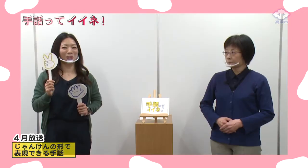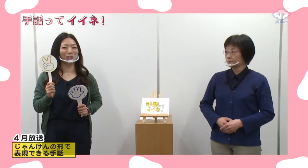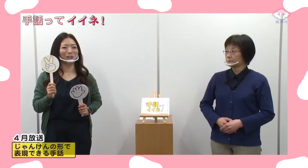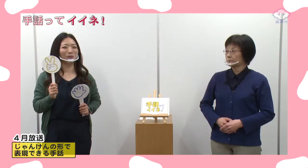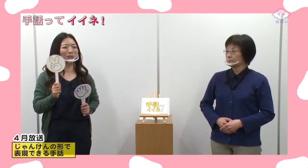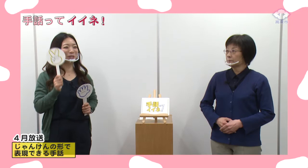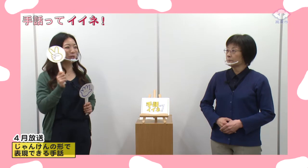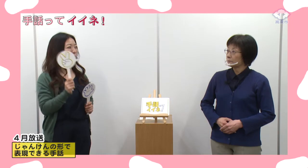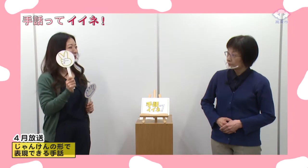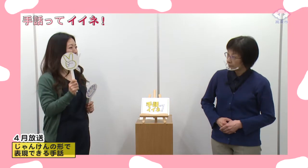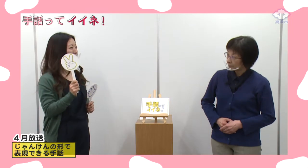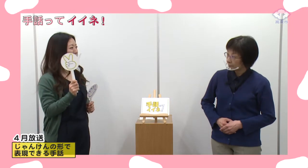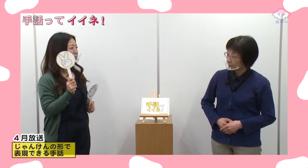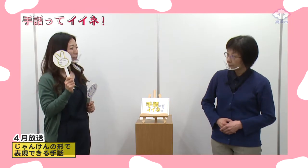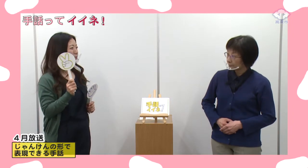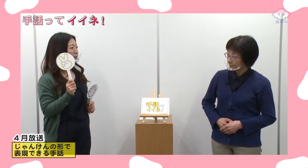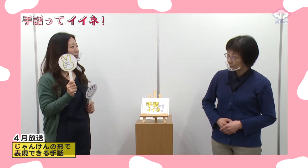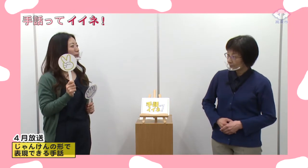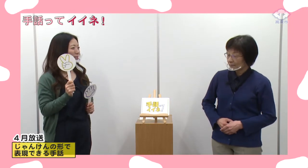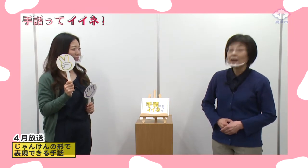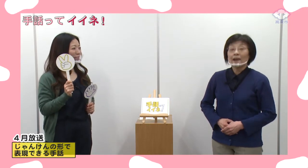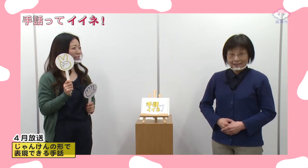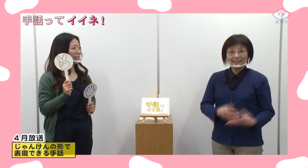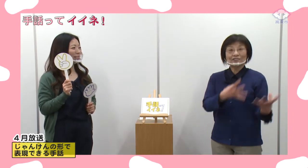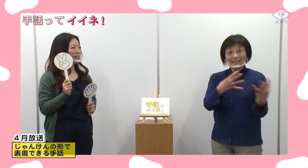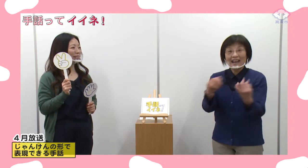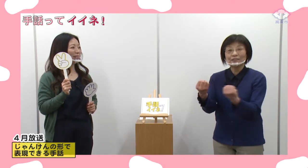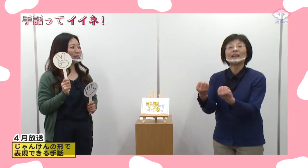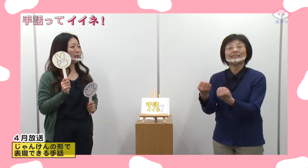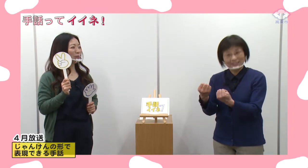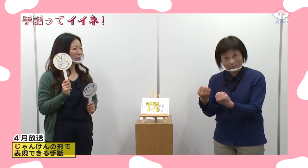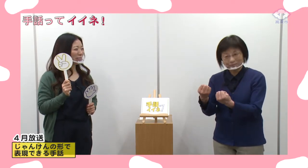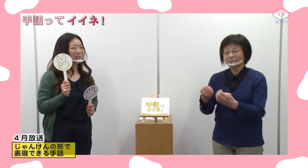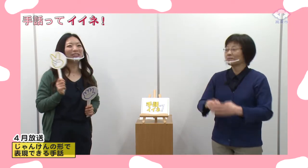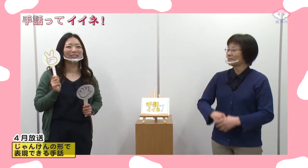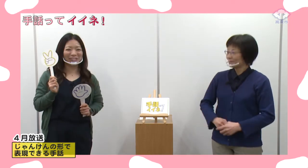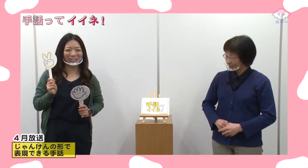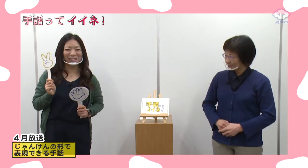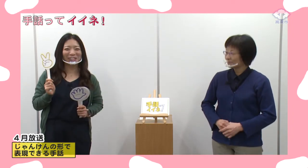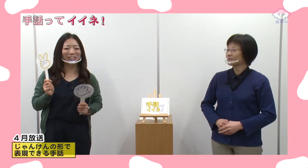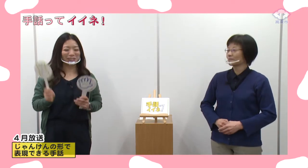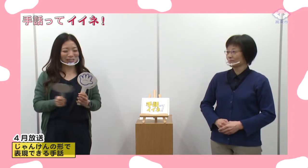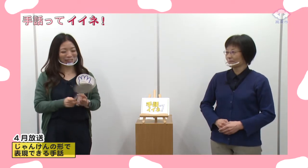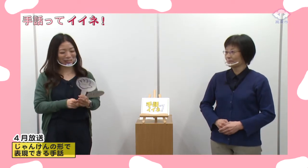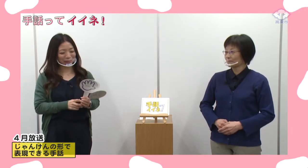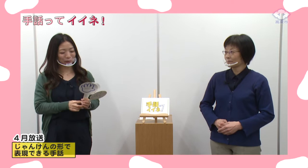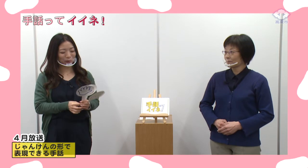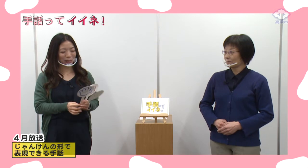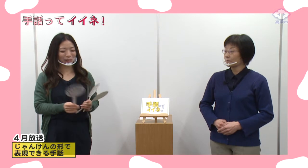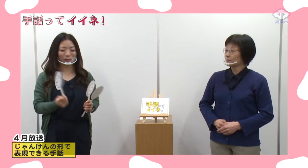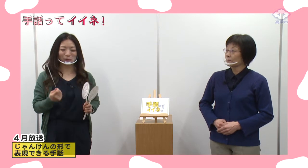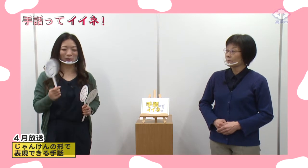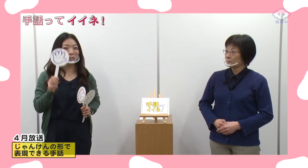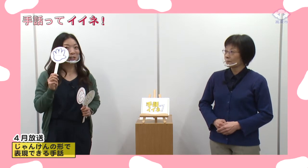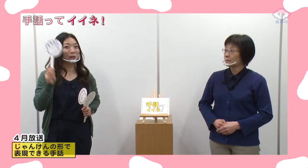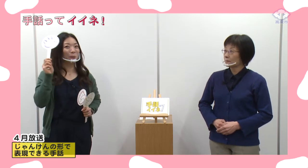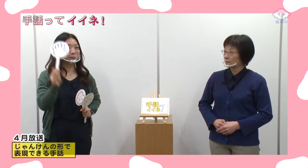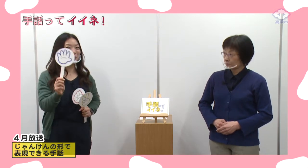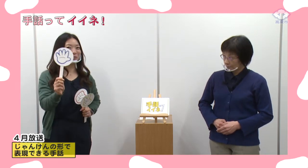はい、幅さん、チョキもたくさんありますね。 たくさんあります。 面白いですね。じゃあ最後はこちらパー